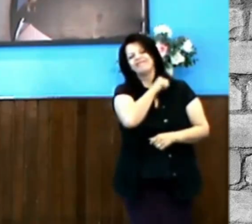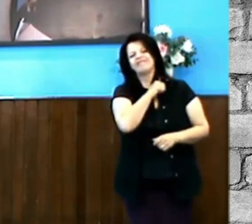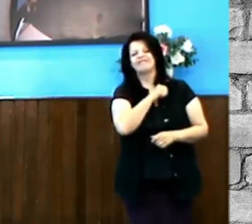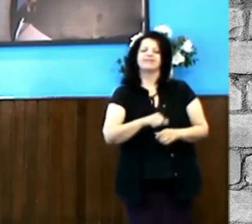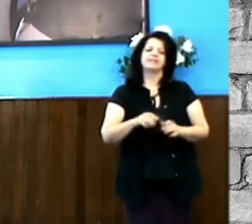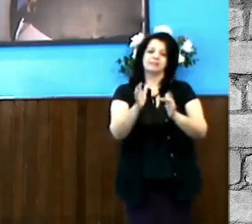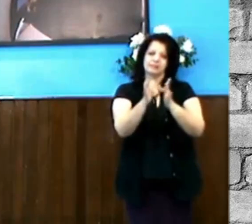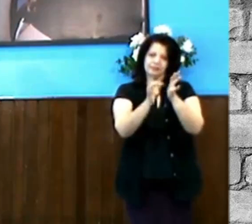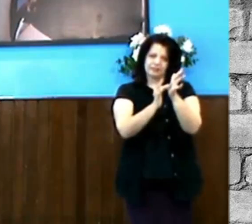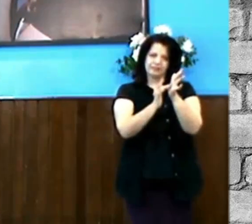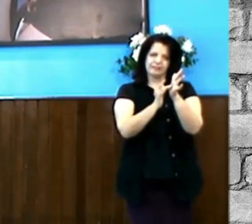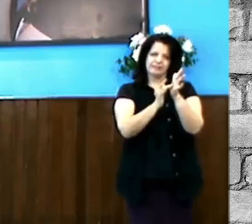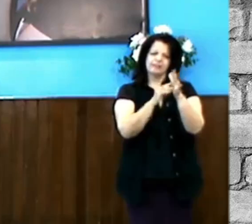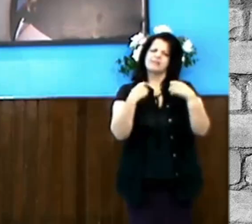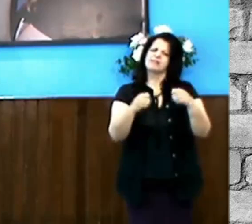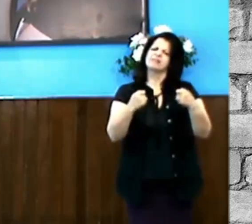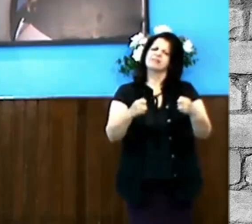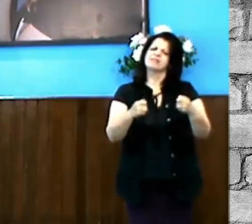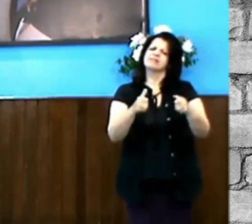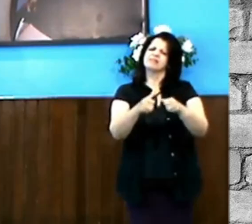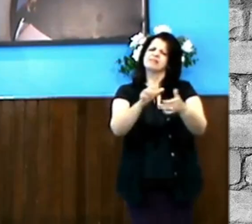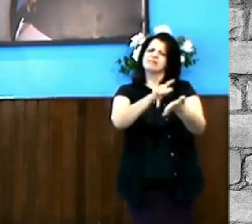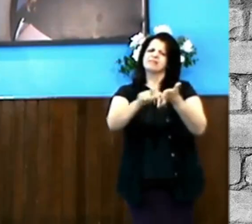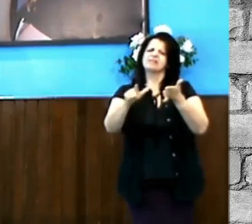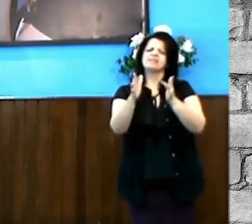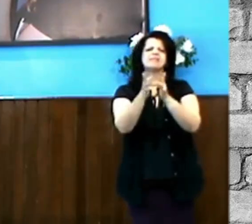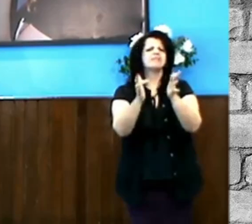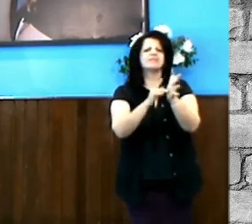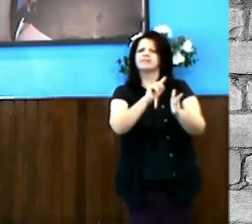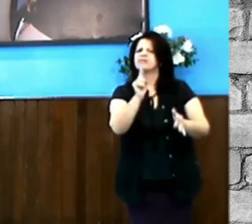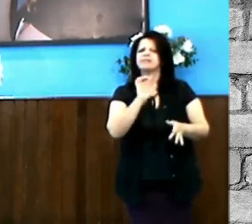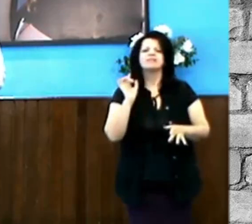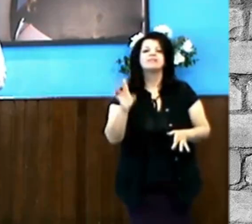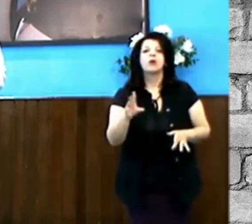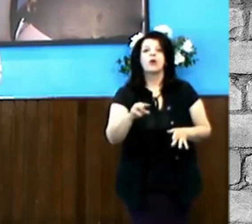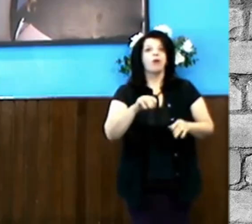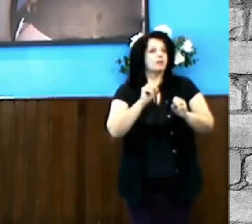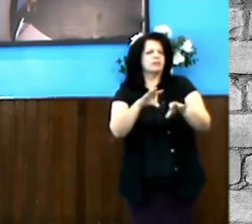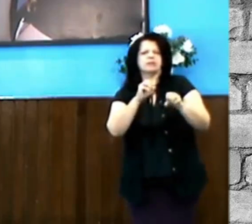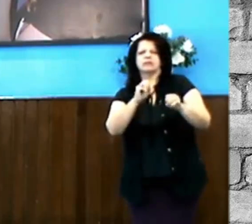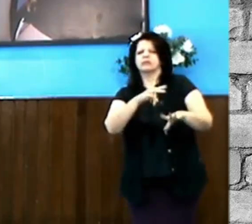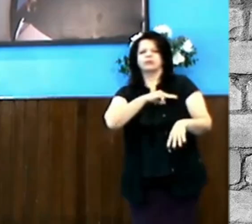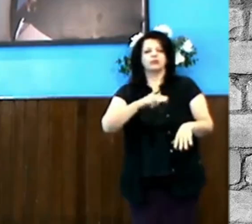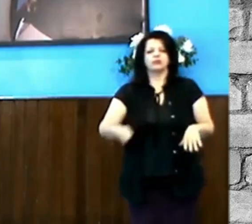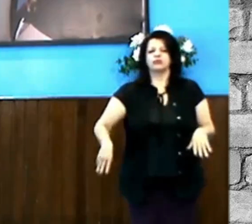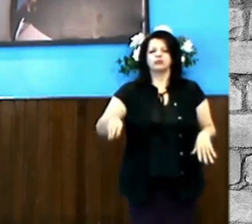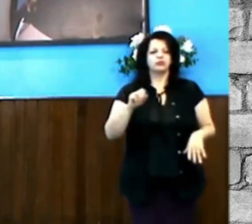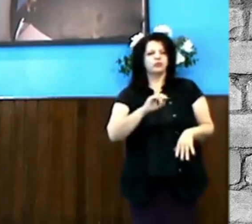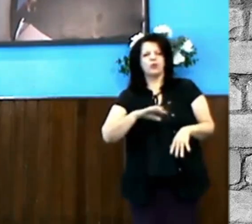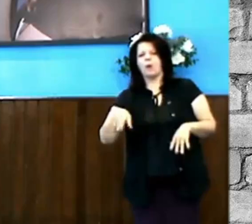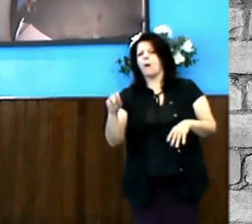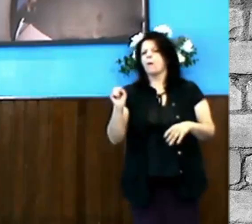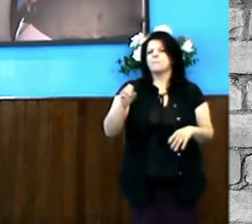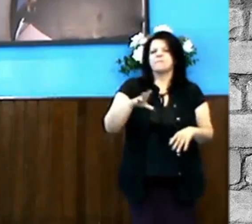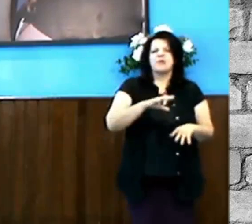que nós precisamos para a purificação. Portanto, Jesus não é somente aquele que foi um grande mestre, um grande líder, um grande professor,